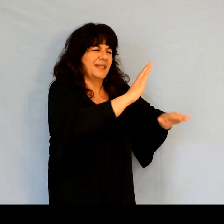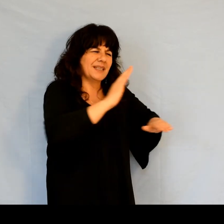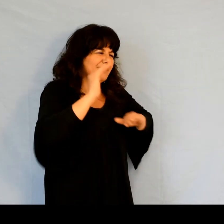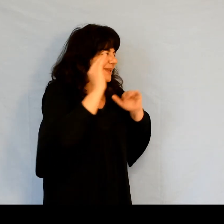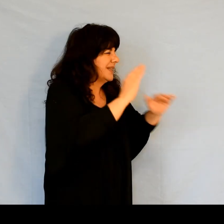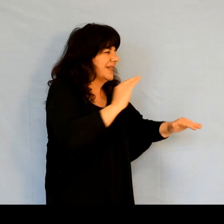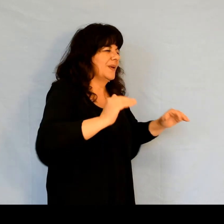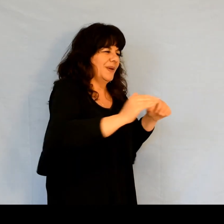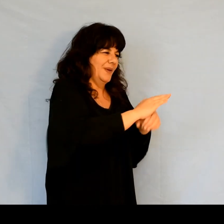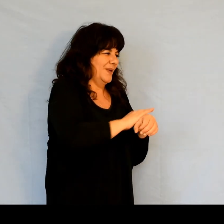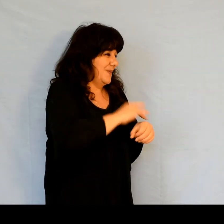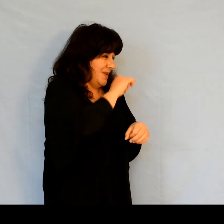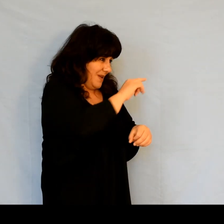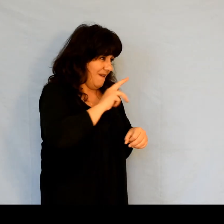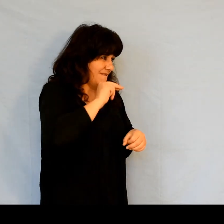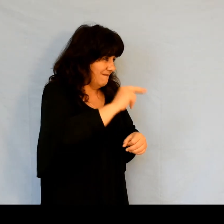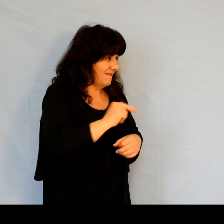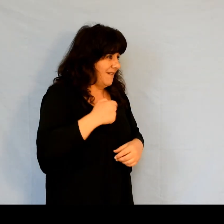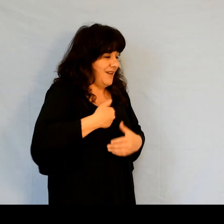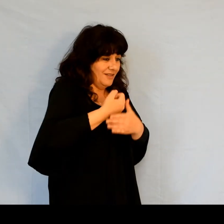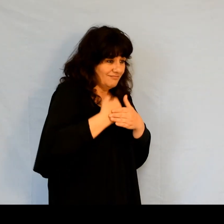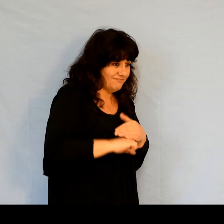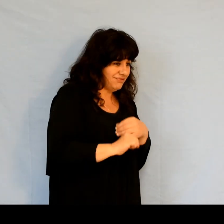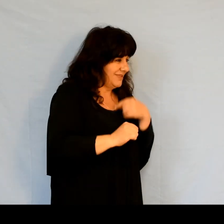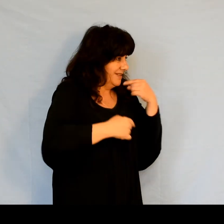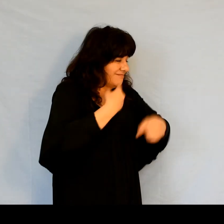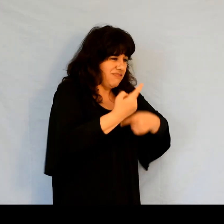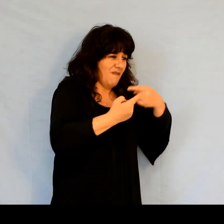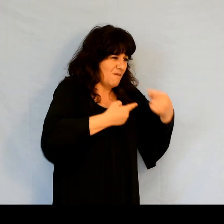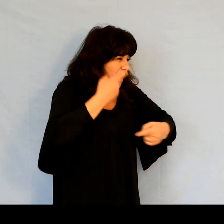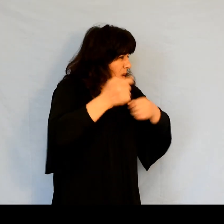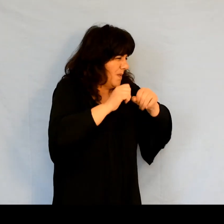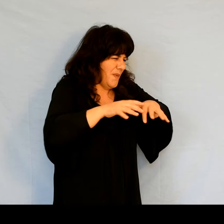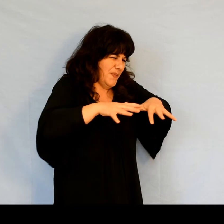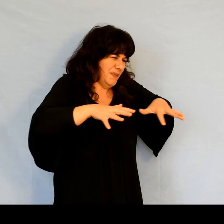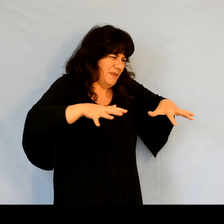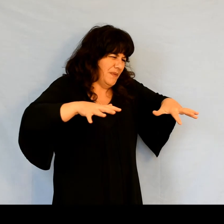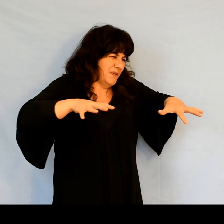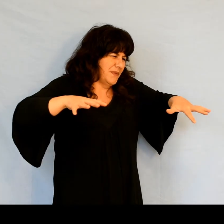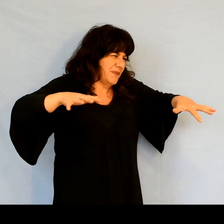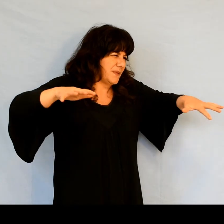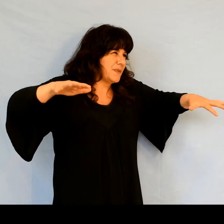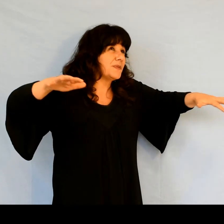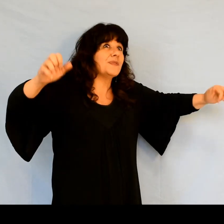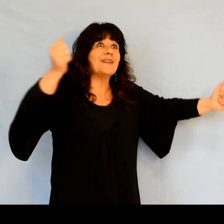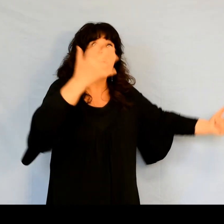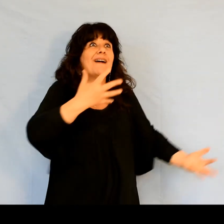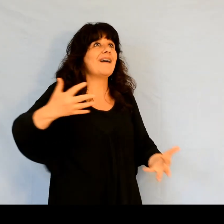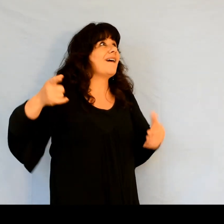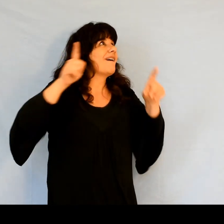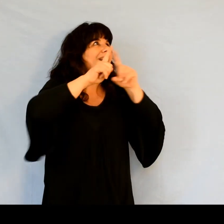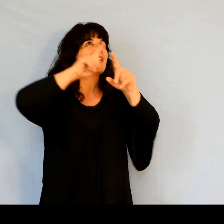descendance aussi nombreuse que les étoiles du ciel et que le sable au bord de la